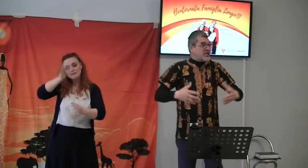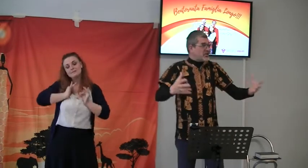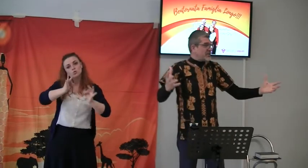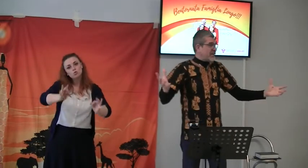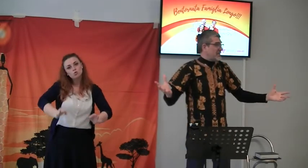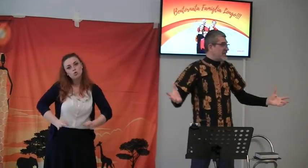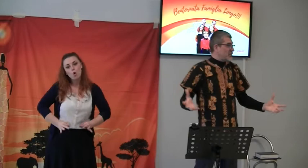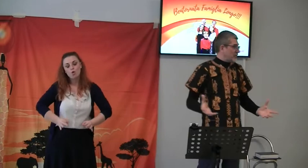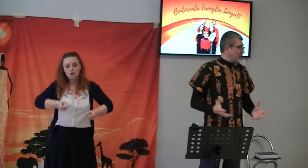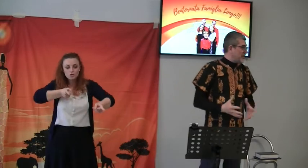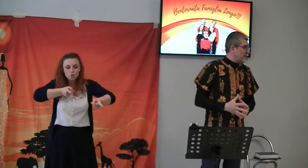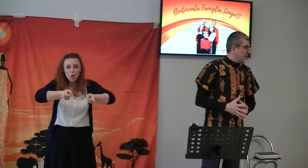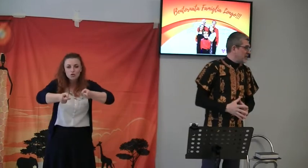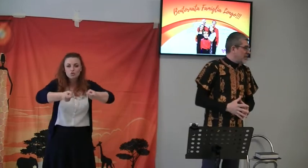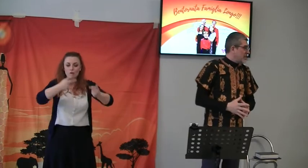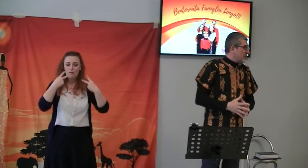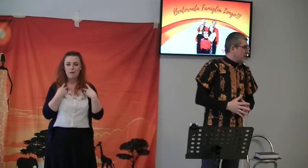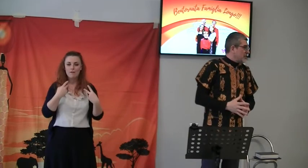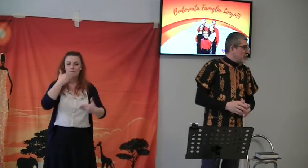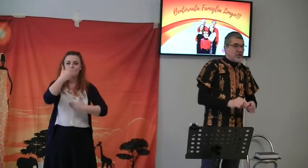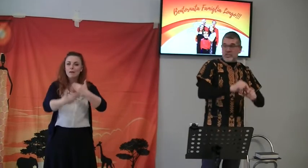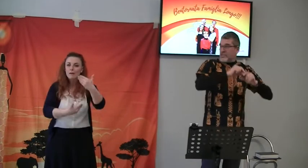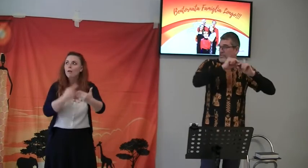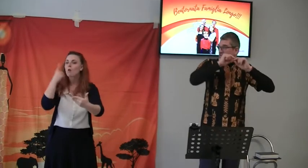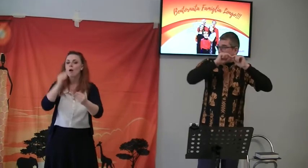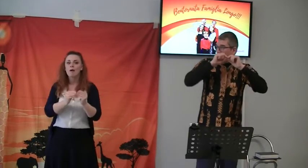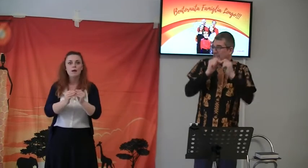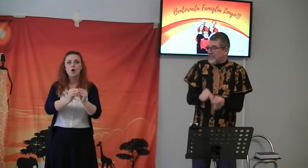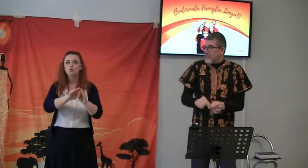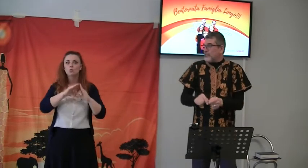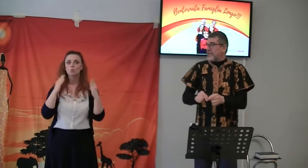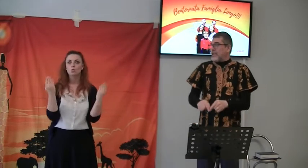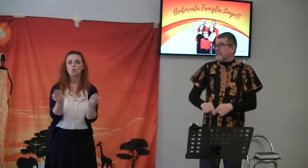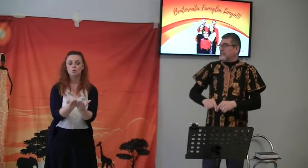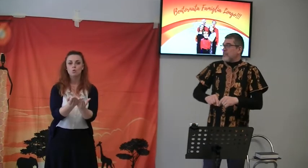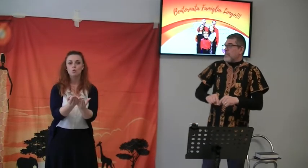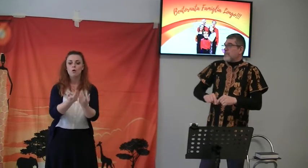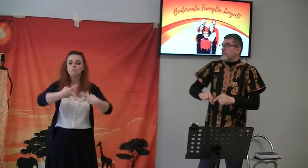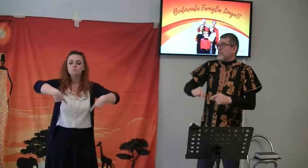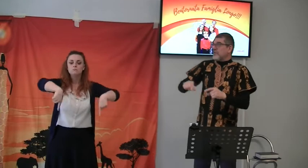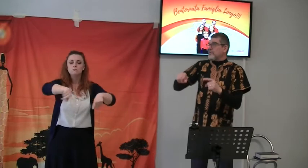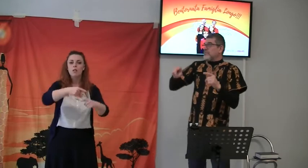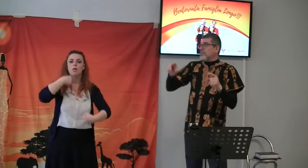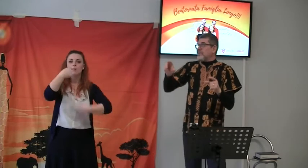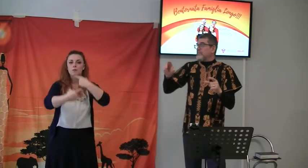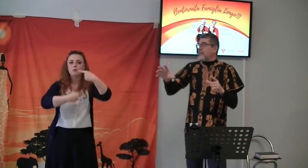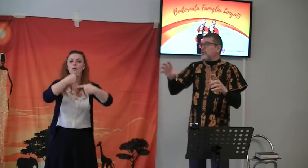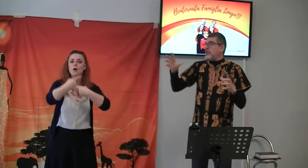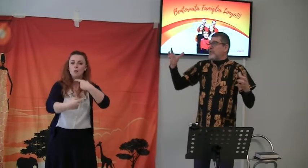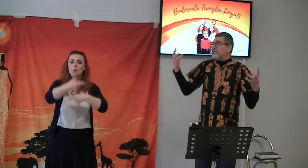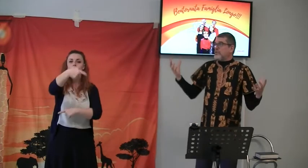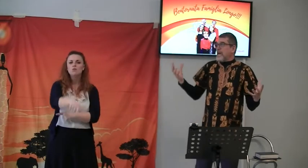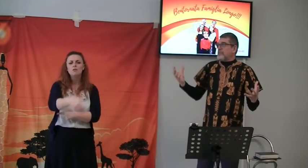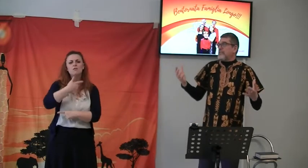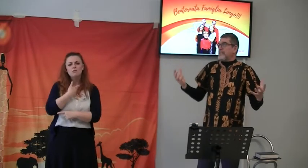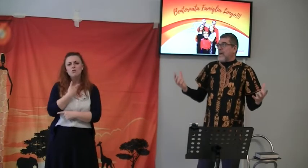le circostanze, le situazioni della vita. Noi ci allentiamo perché non abbiamo quello